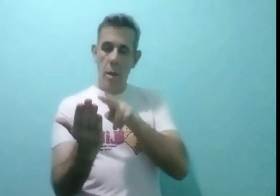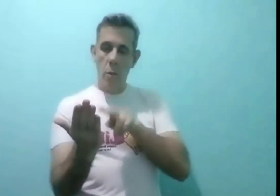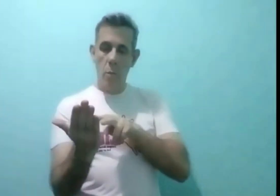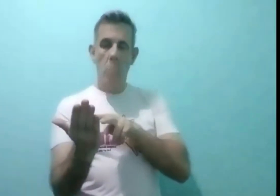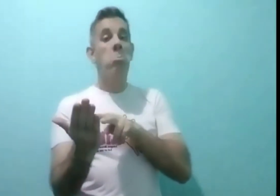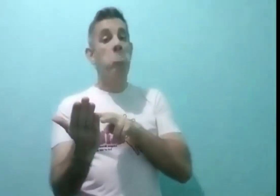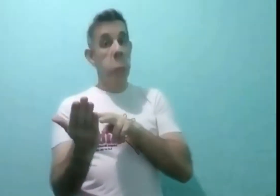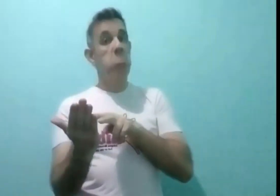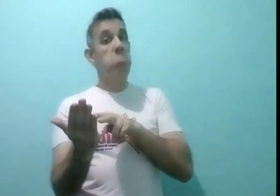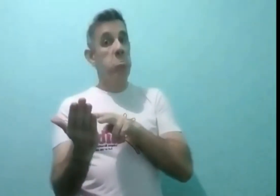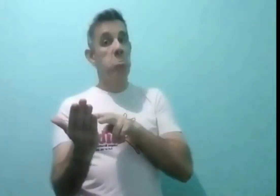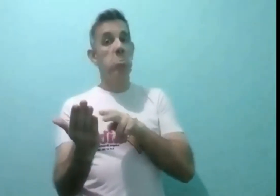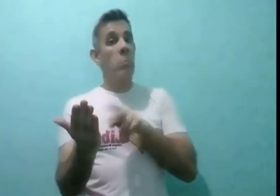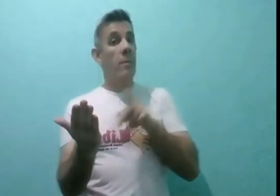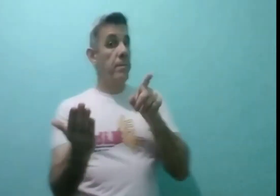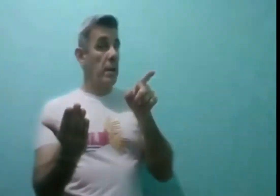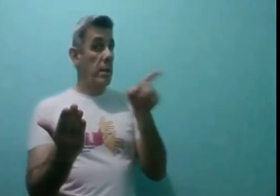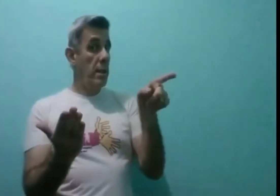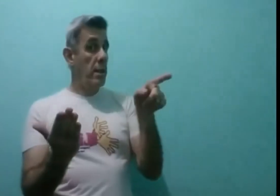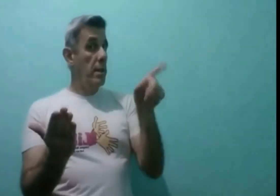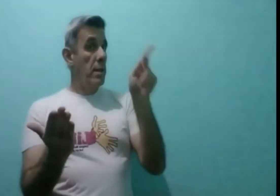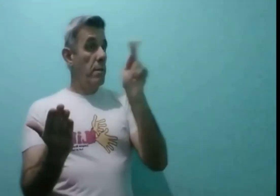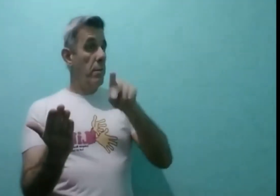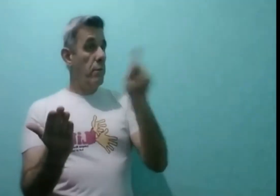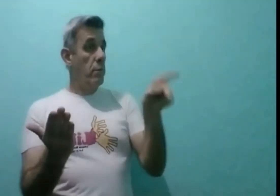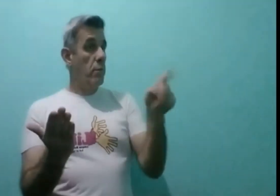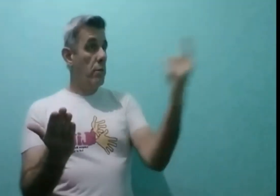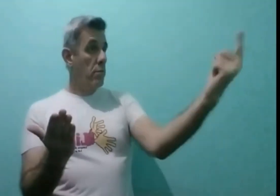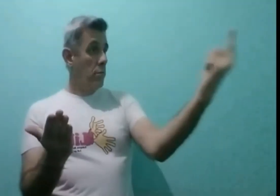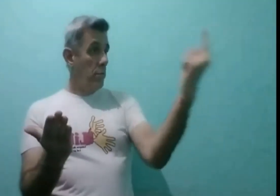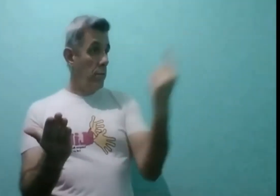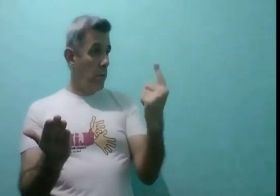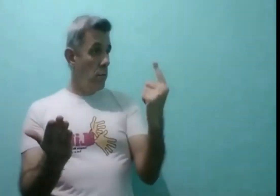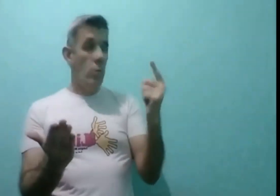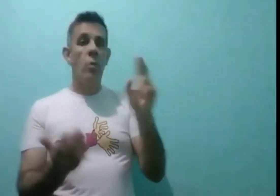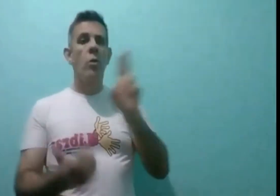Pedro leu o documento que foi respondido.